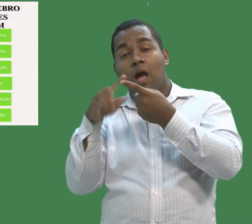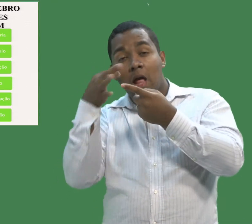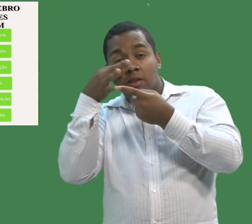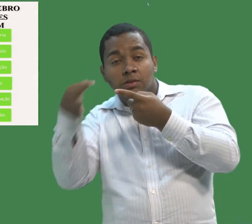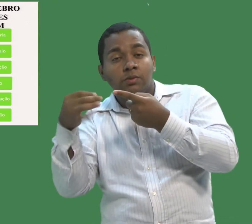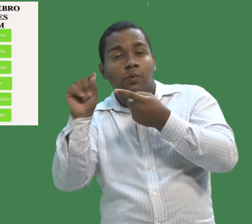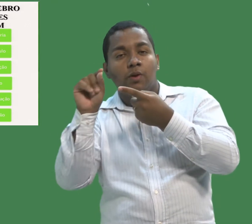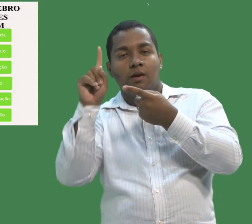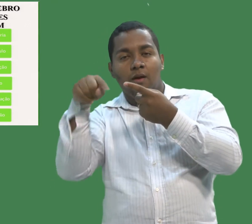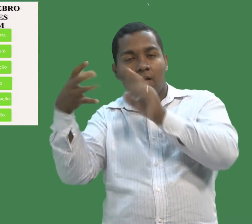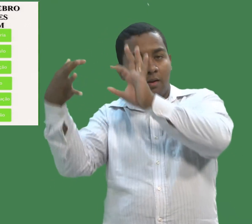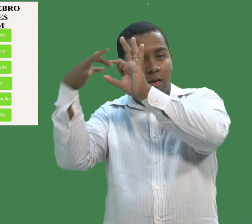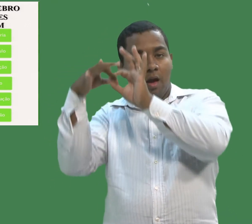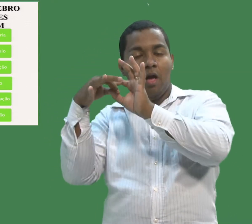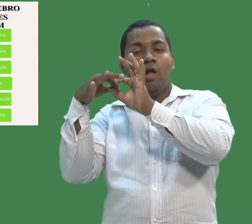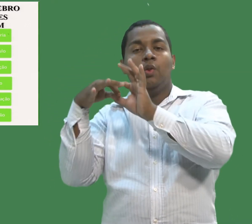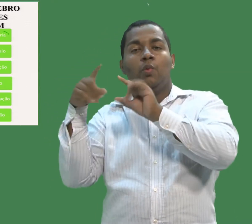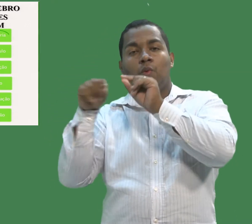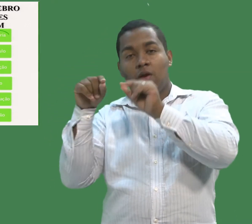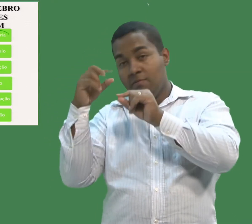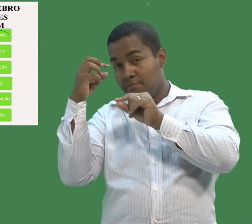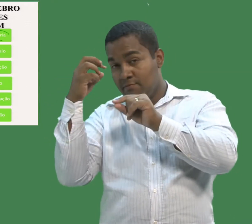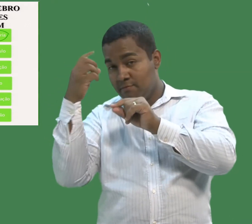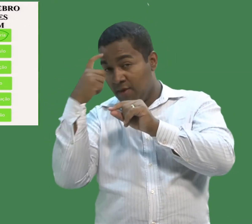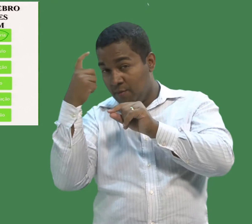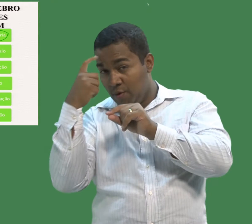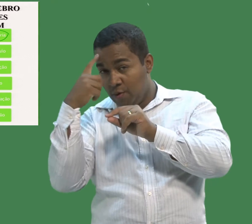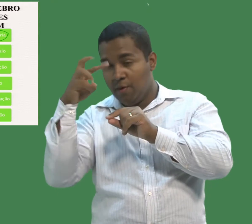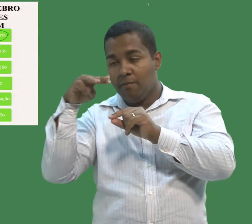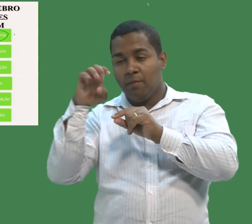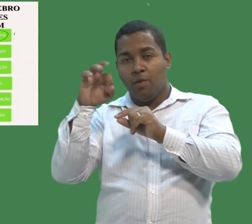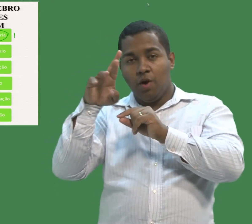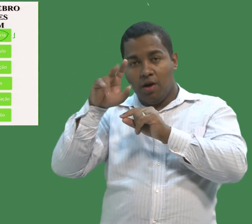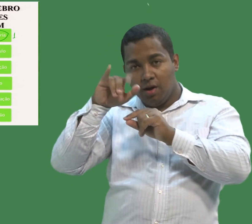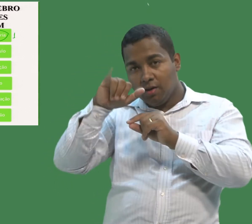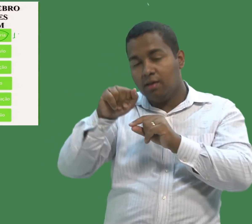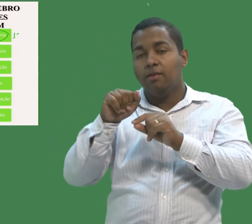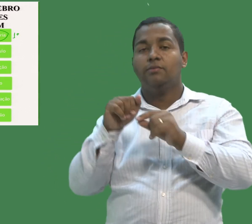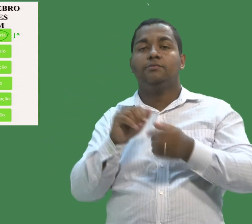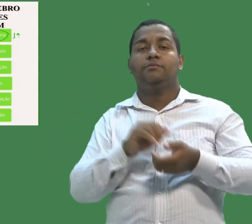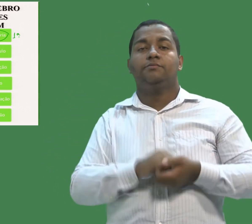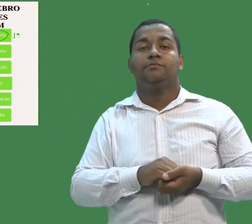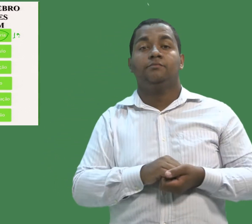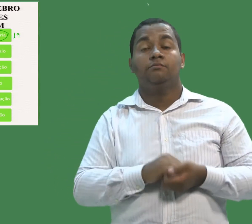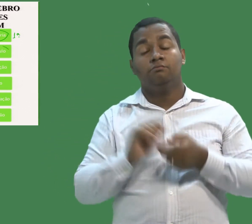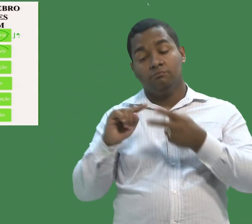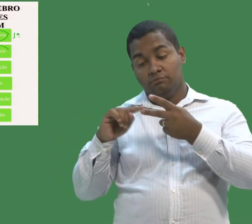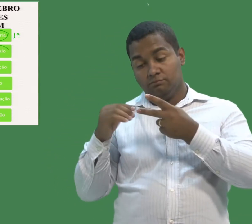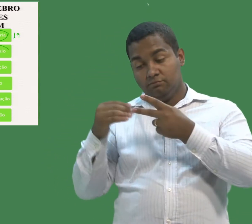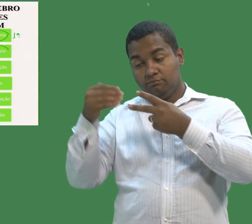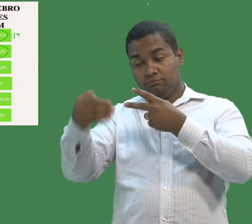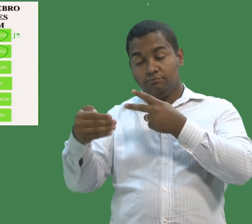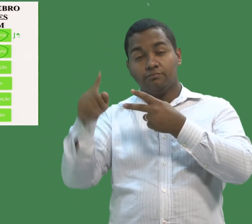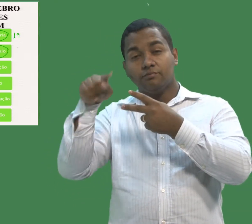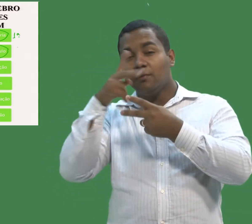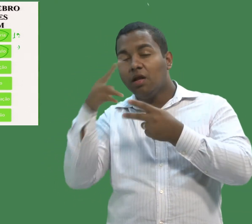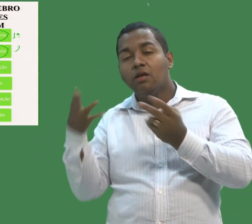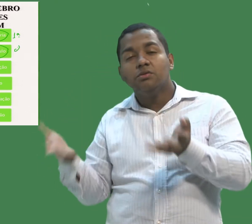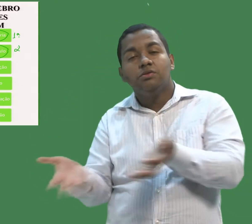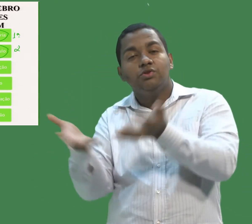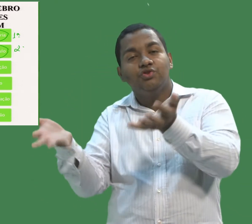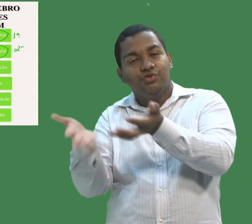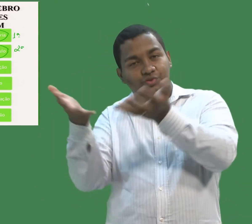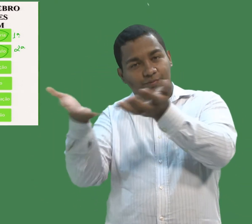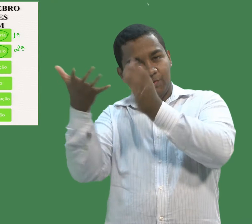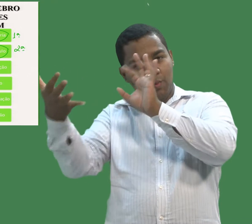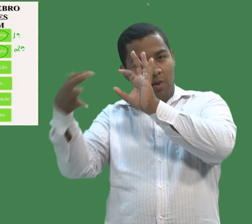Da atenção, ele vai estar ligado principalmente à questão da memória, tá? E posteriormente à questão do próprio estímulo.